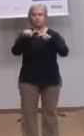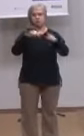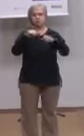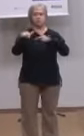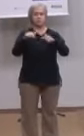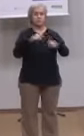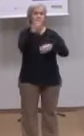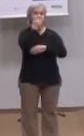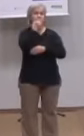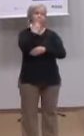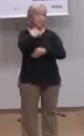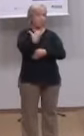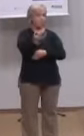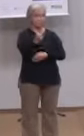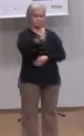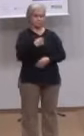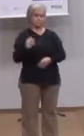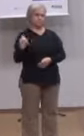muito proveitoso